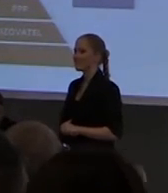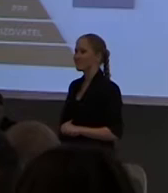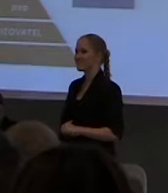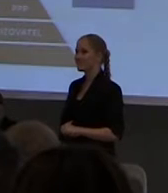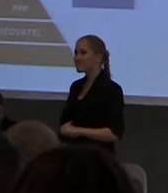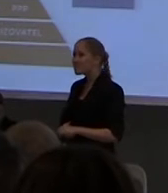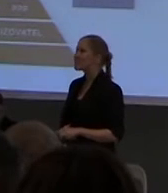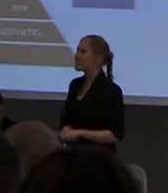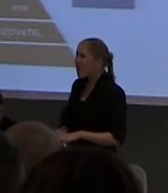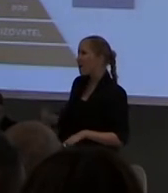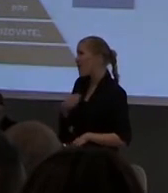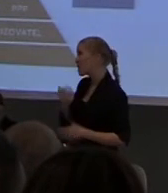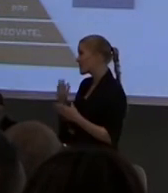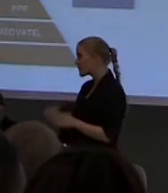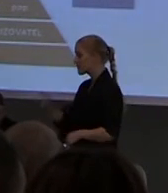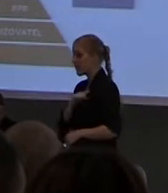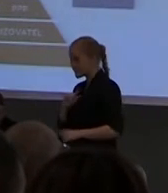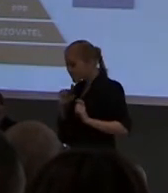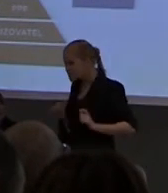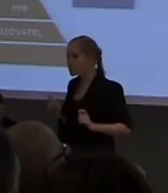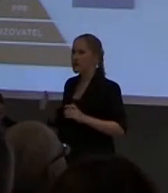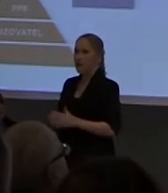Tak jako mám říct něco o sobě